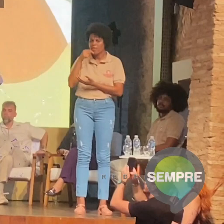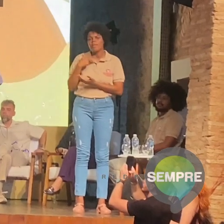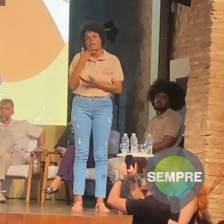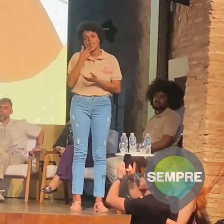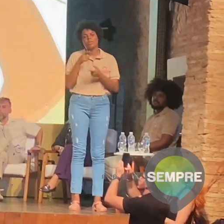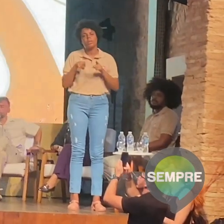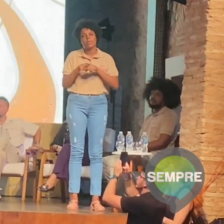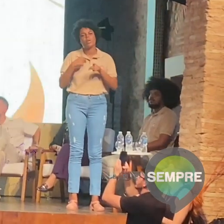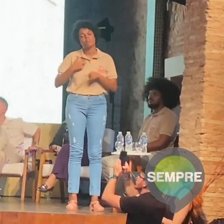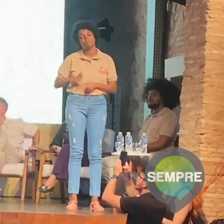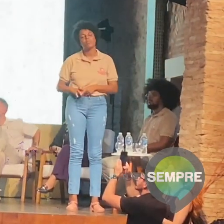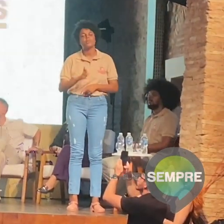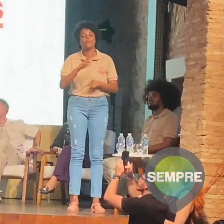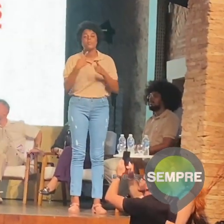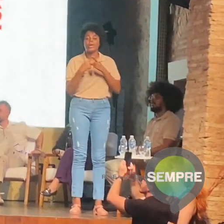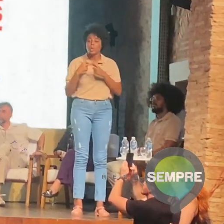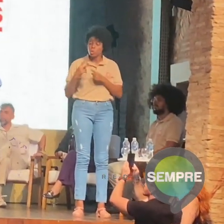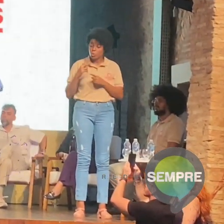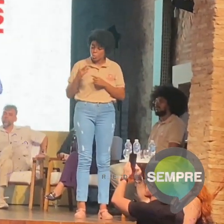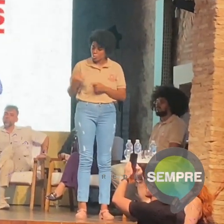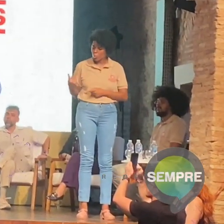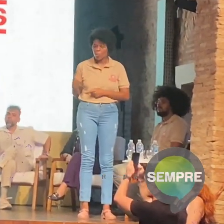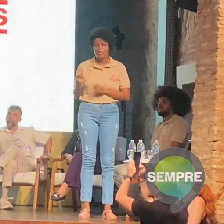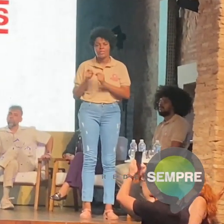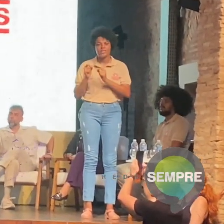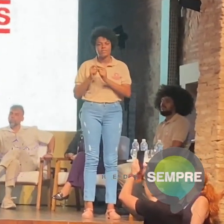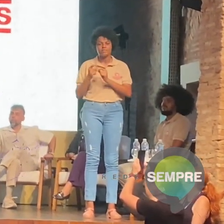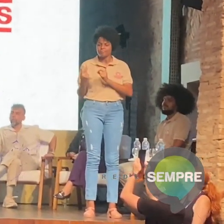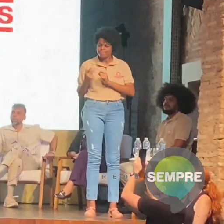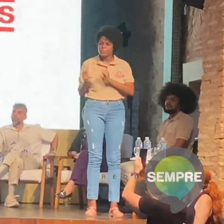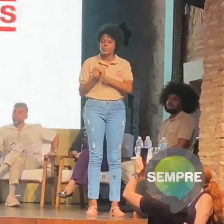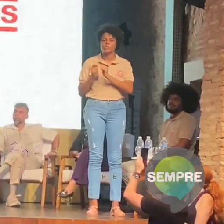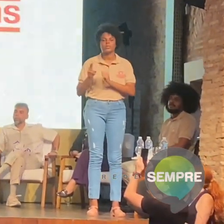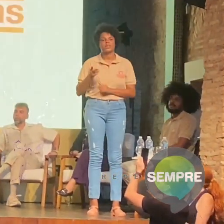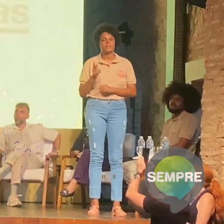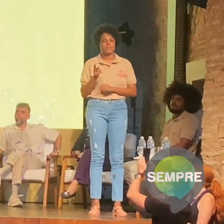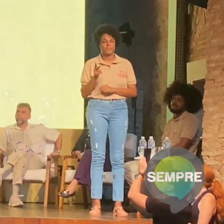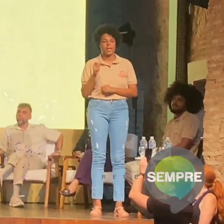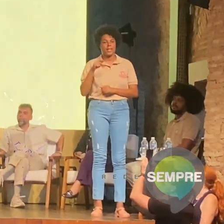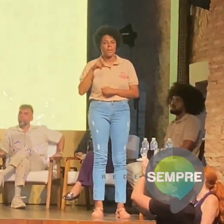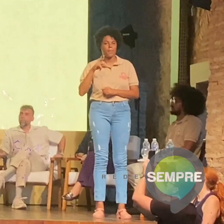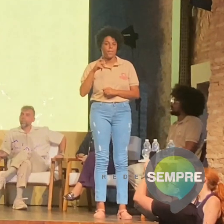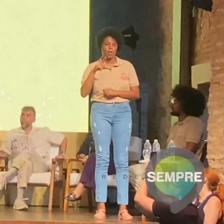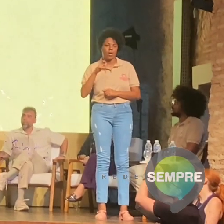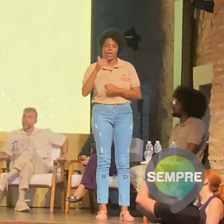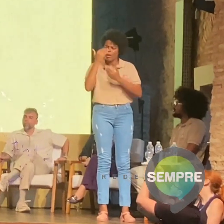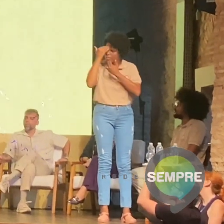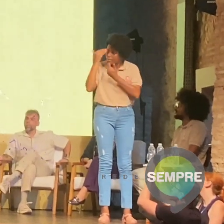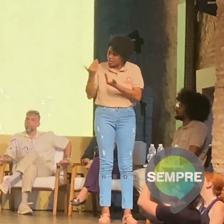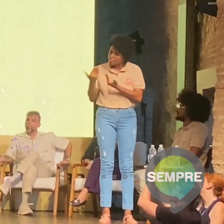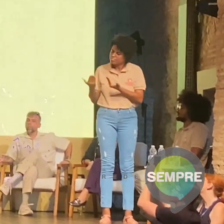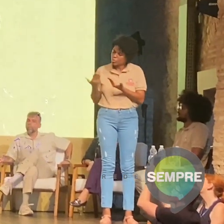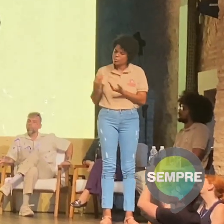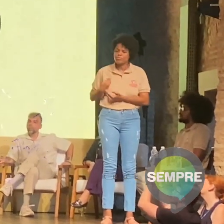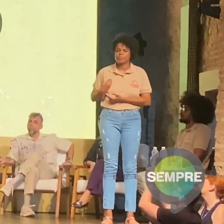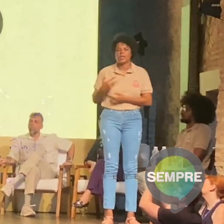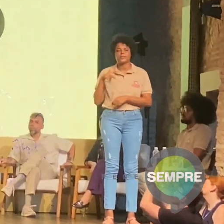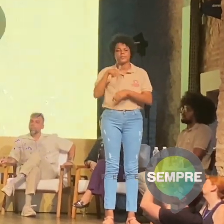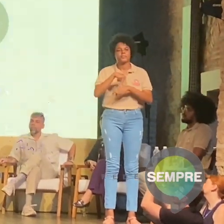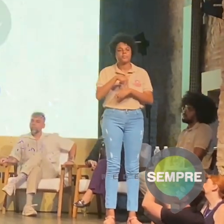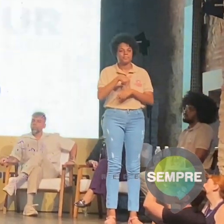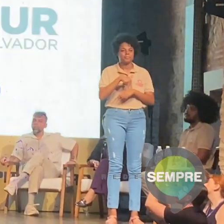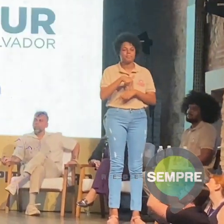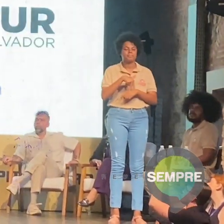aqui por ela, porque tudo que nós fazemos, fazemos juntos. Ana Paula Matos, obrigado pela sua presença.